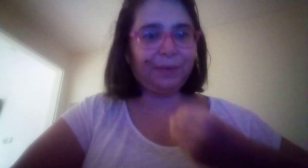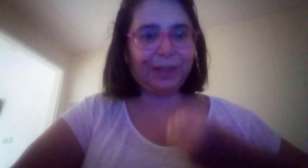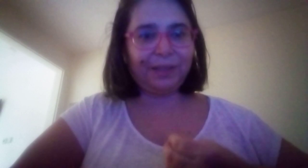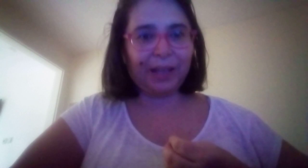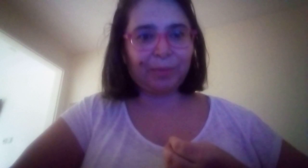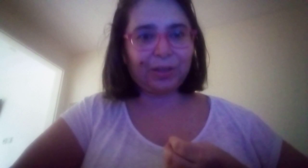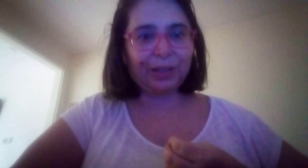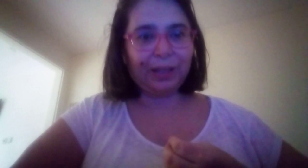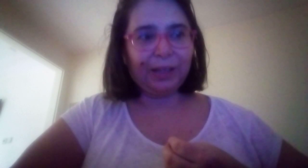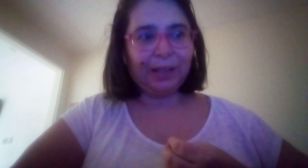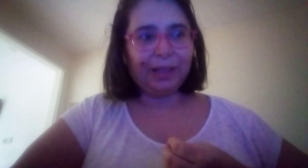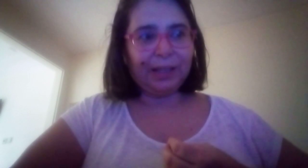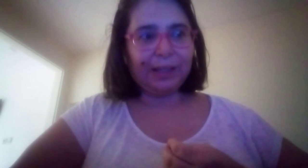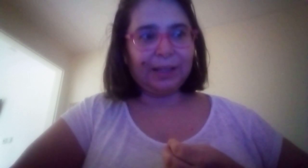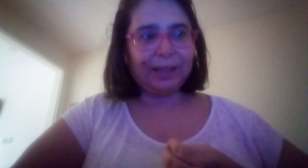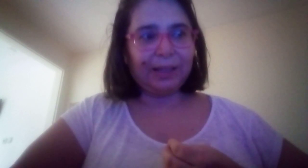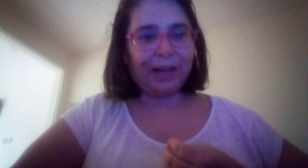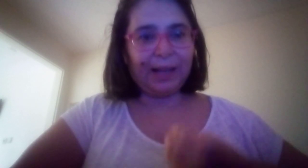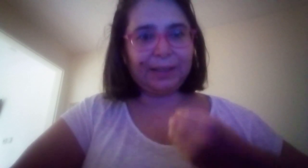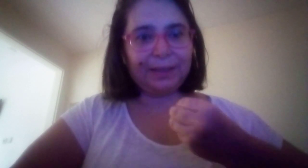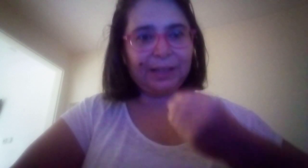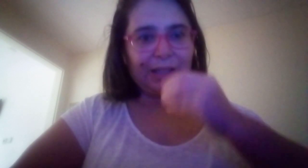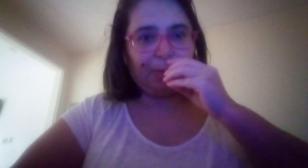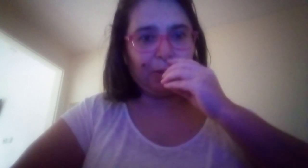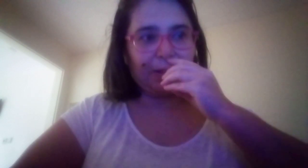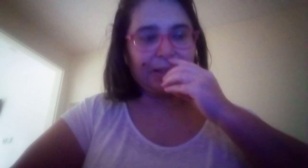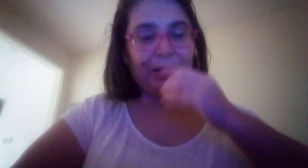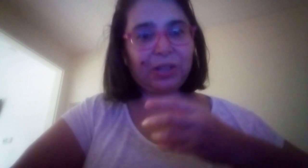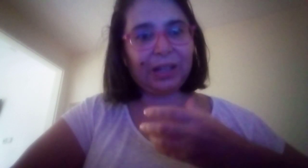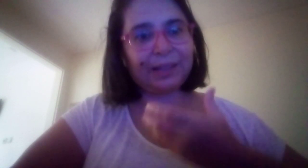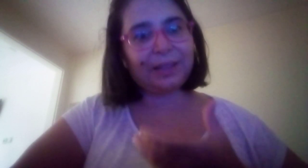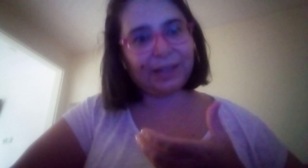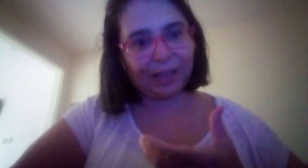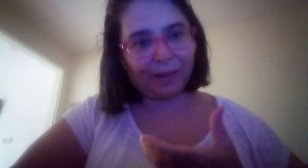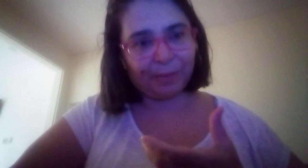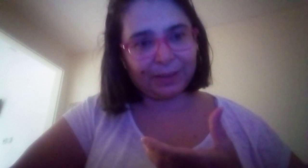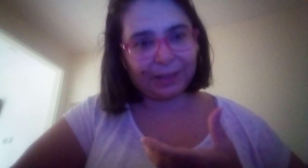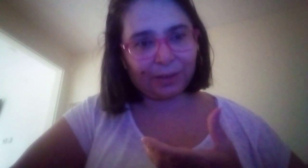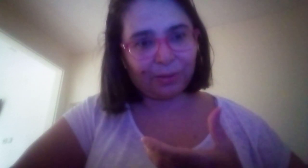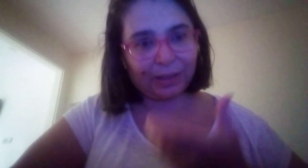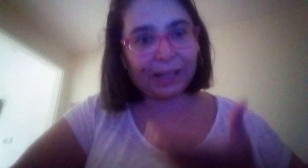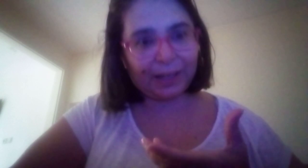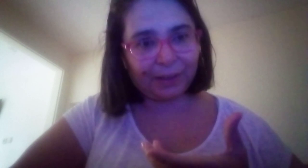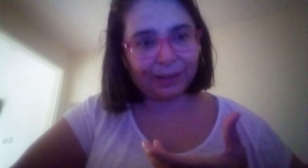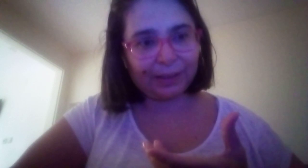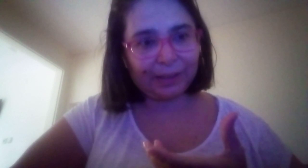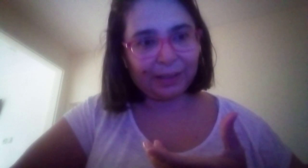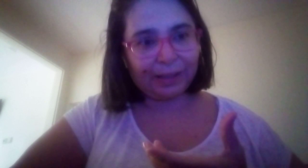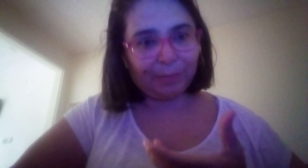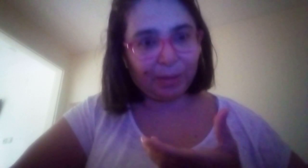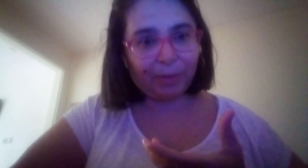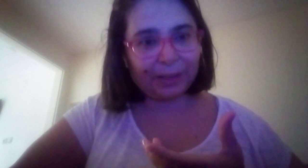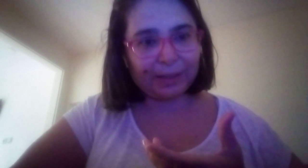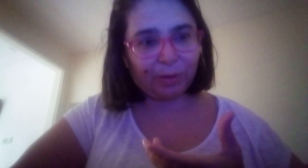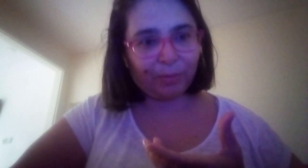fikir vermiş e hayatınızı yaşama noktasında bir şeyler Siz karar vermeniz gerekiyor karar verin Bilmem anlatabiliyor muyum